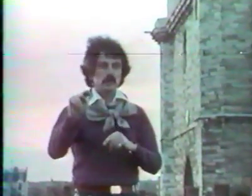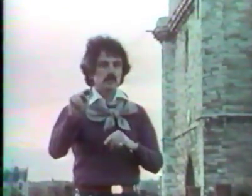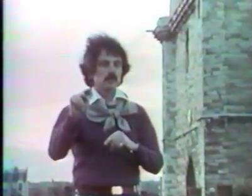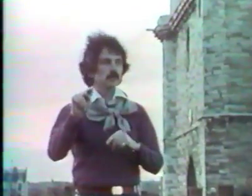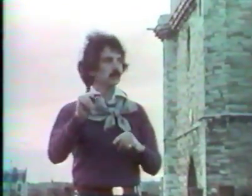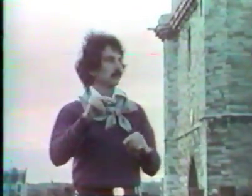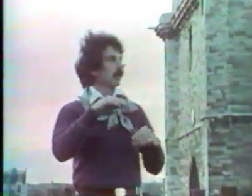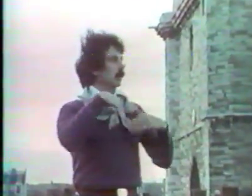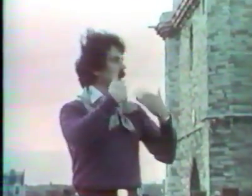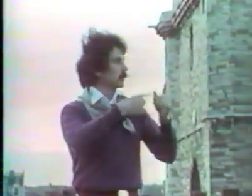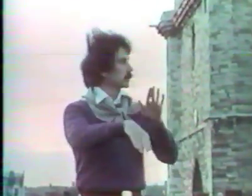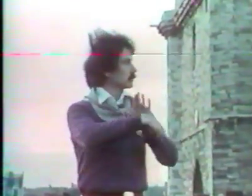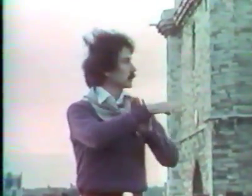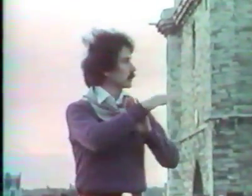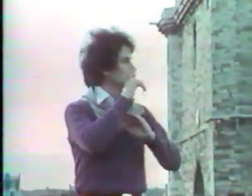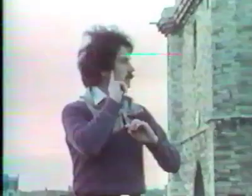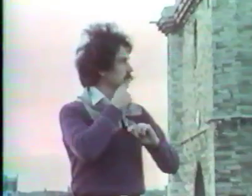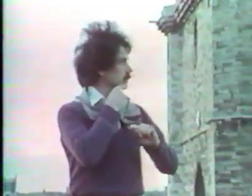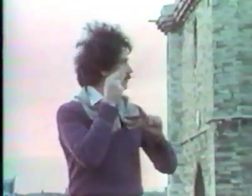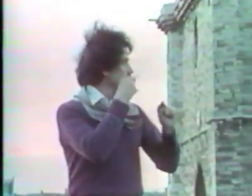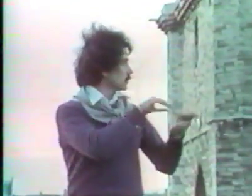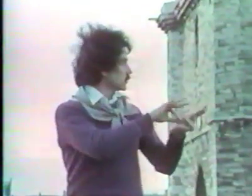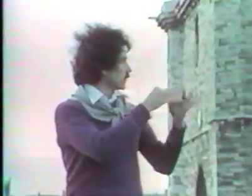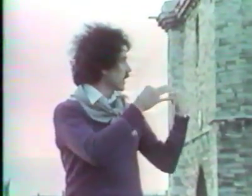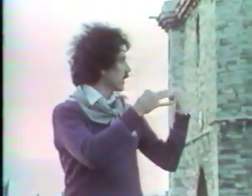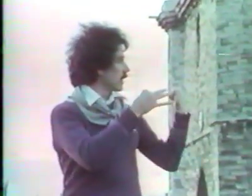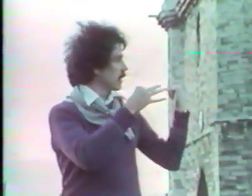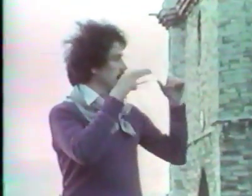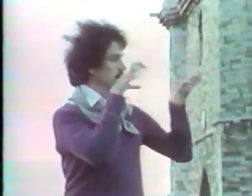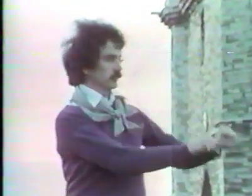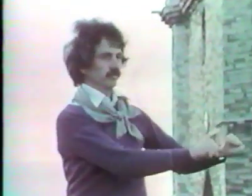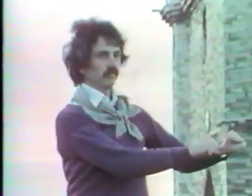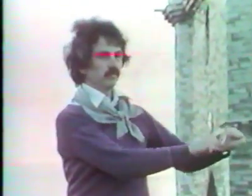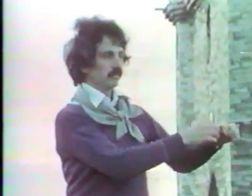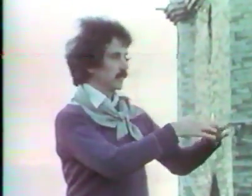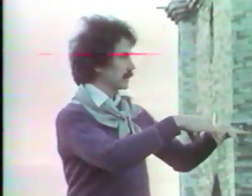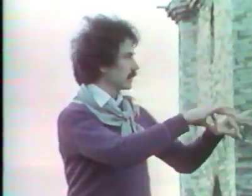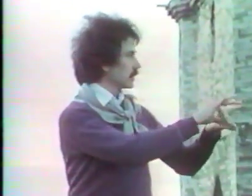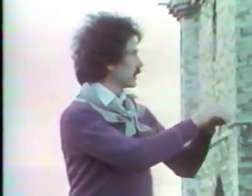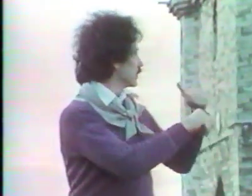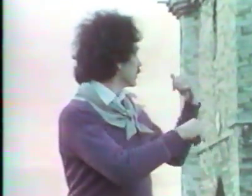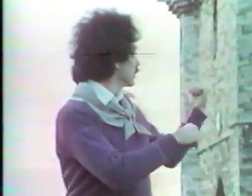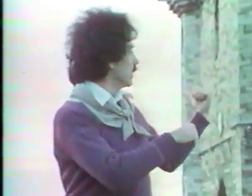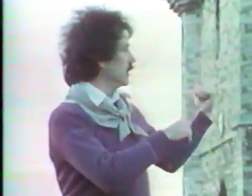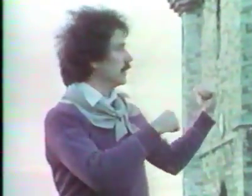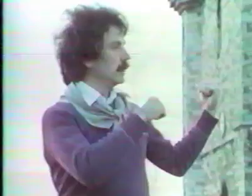Anton. Lorsqu'il partit, les sourds prirent la relève et utilisèrent comme lieu de travail cet